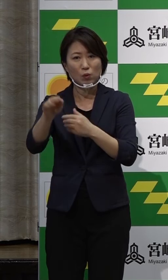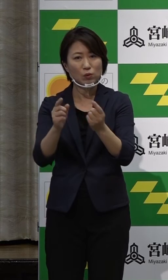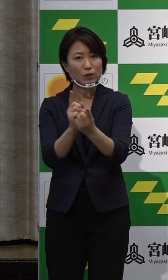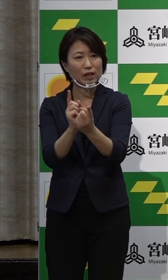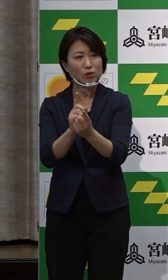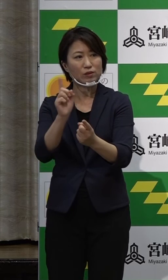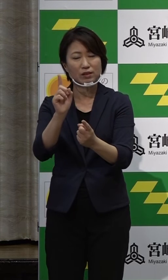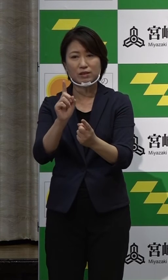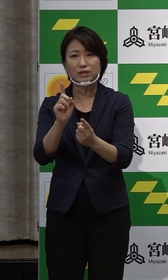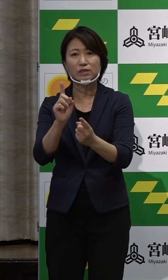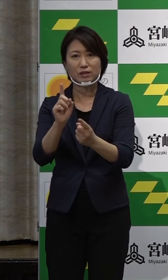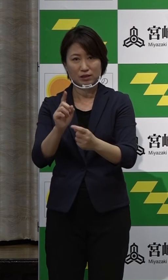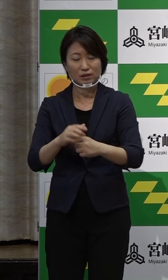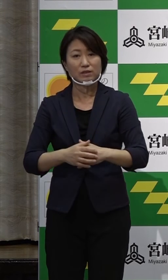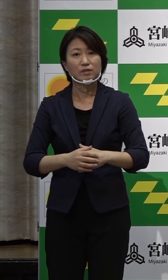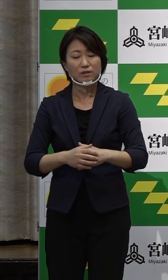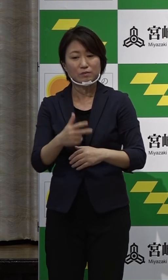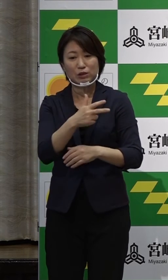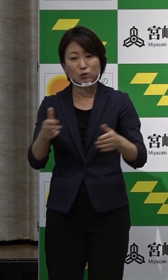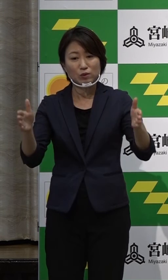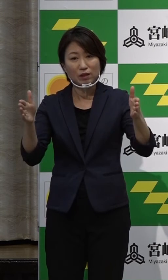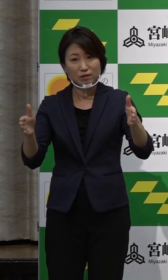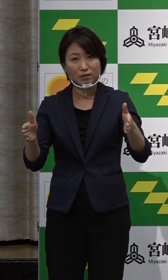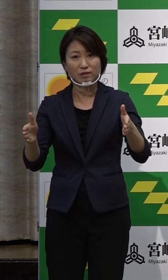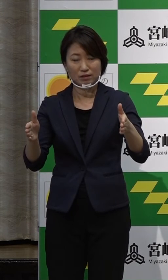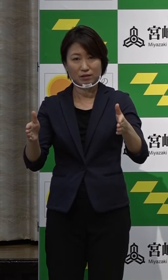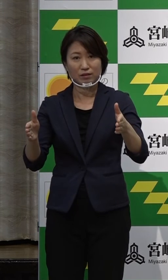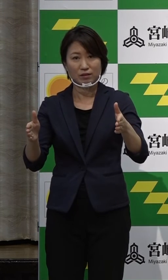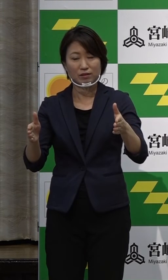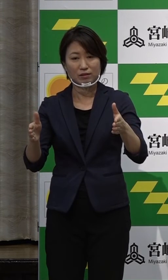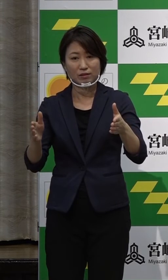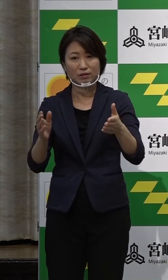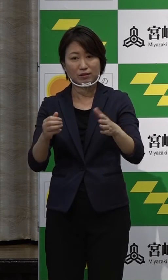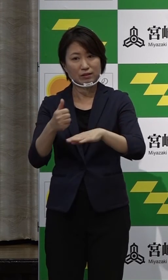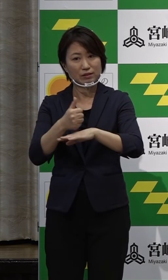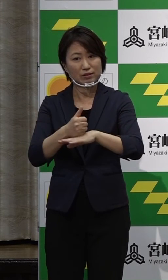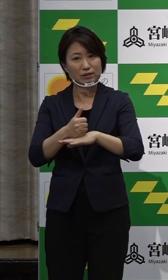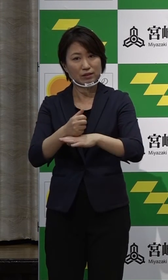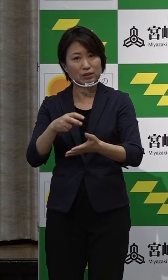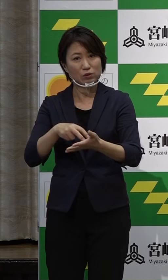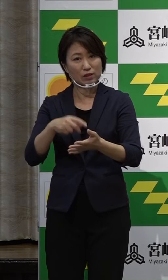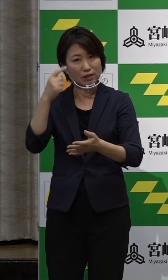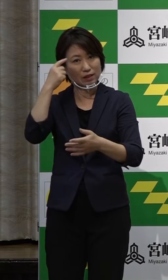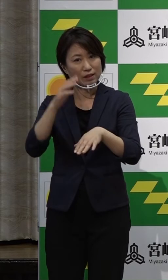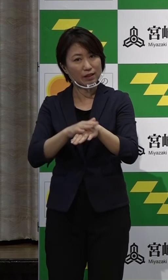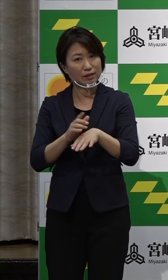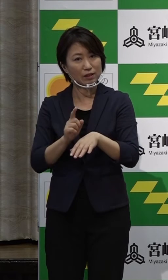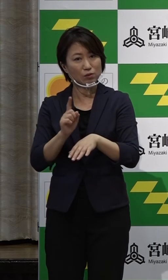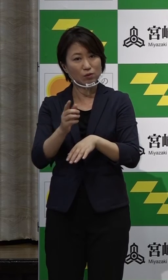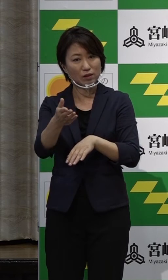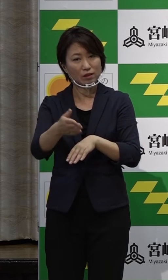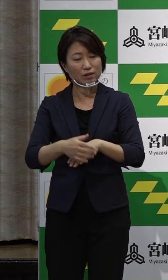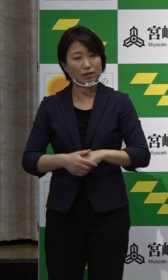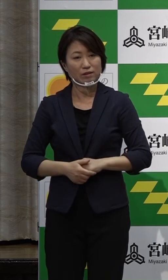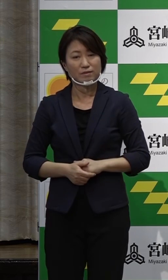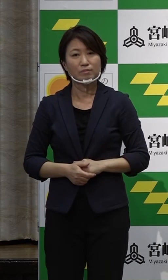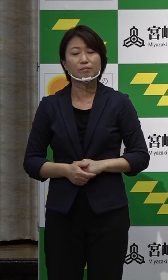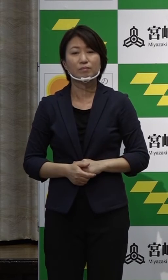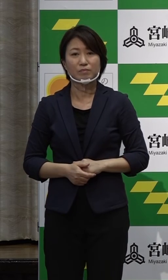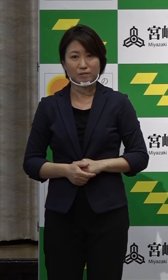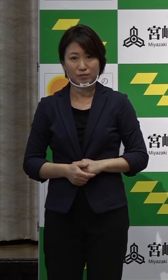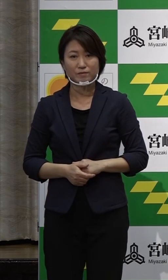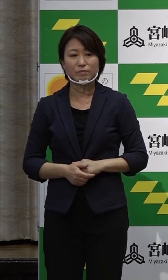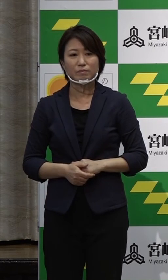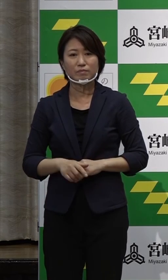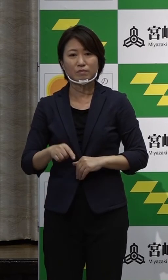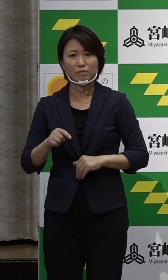というのは何か、この1週間を踏まえて、知事の中で、お考えありますでしょうか。 はい、 特にこういう